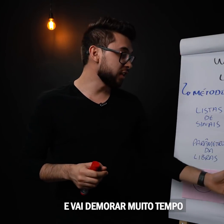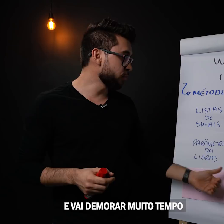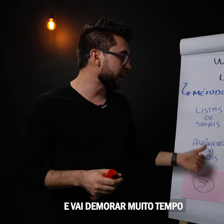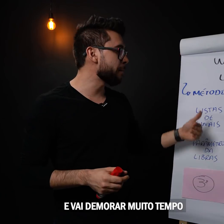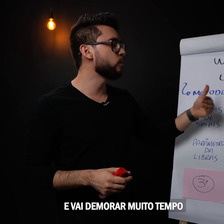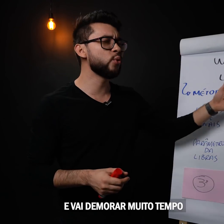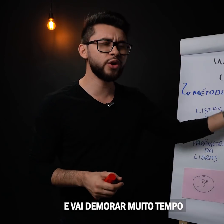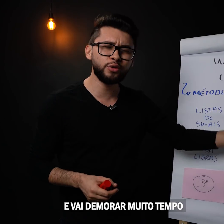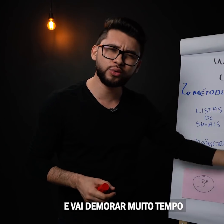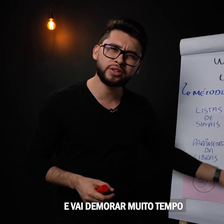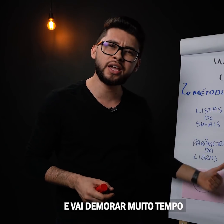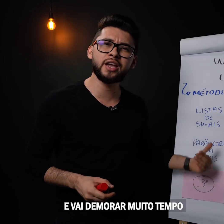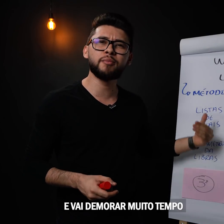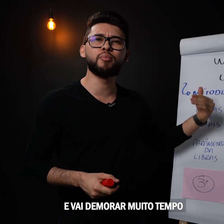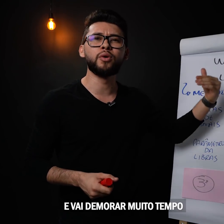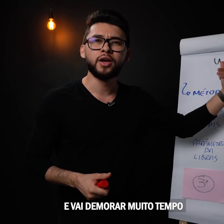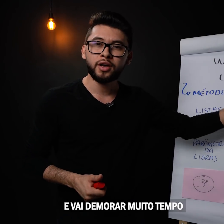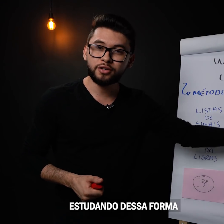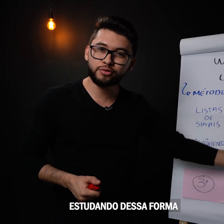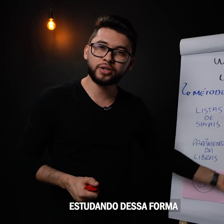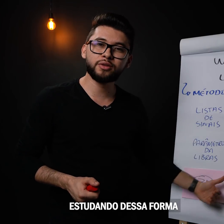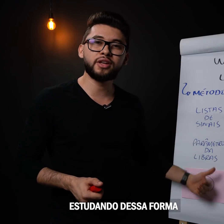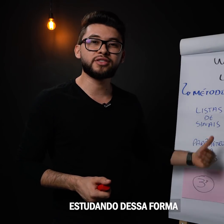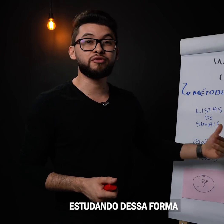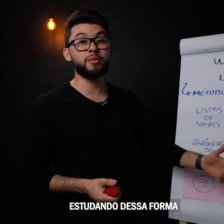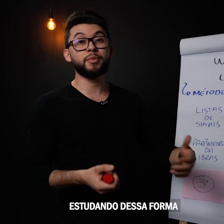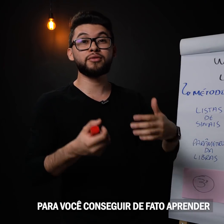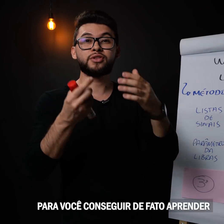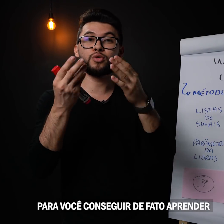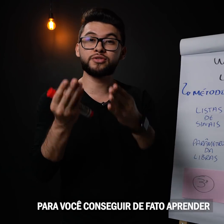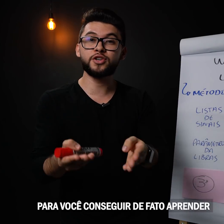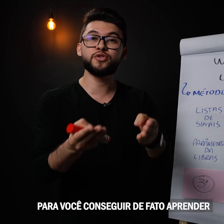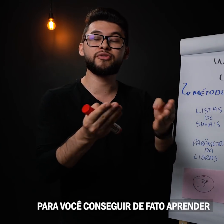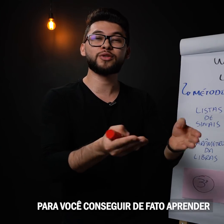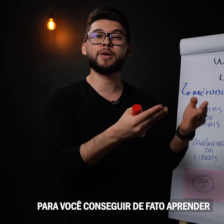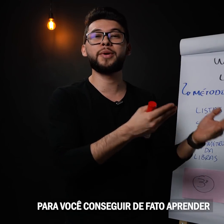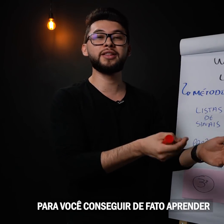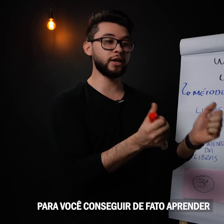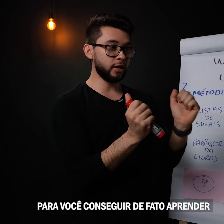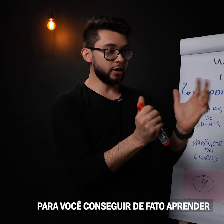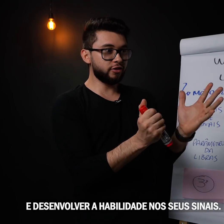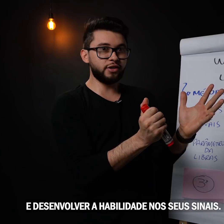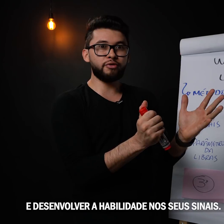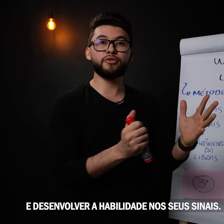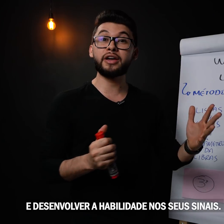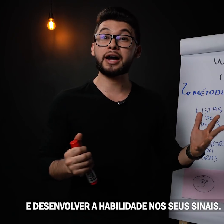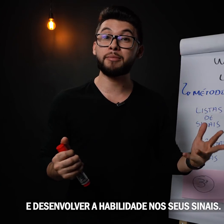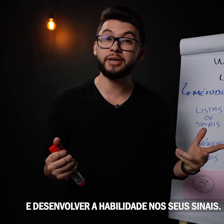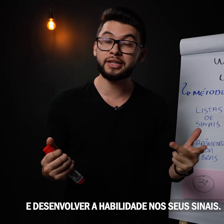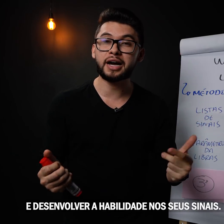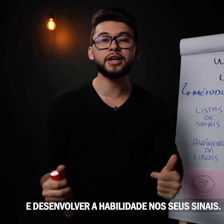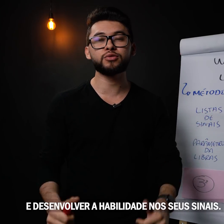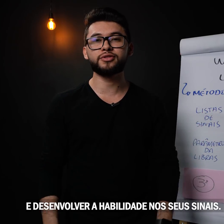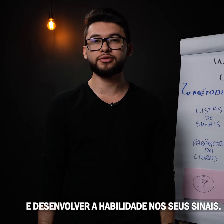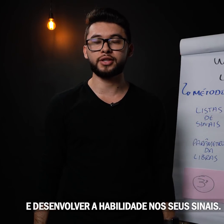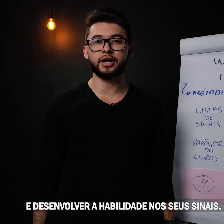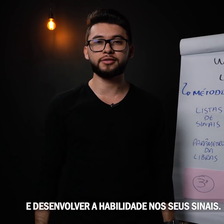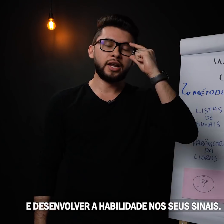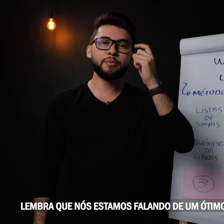demorar muito tempo estudando dessa forma para você conseguir de fato aprender e desenvolver habilidade nos seus sinais. Lembra que